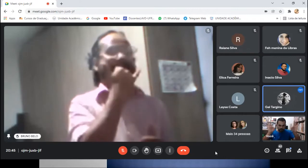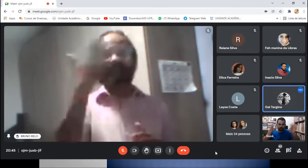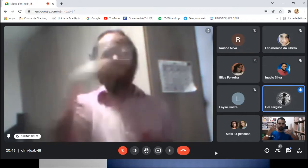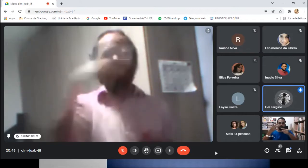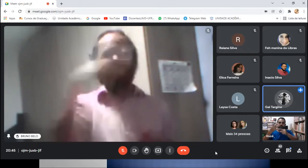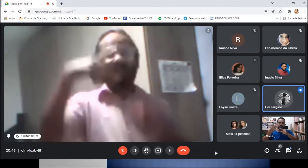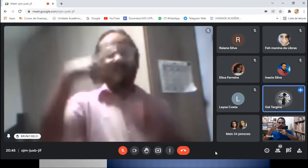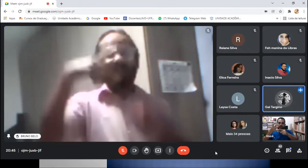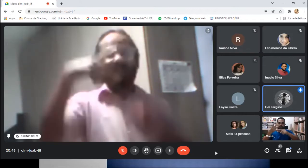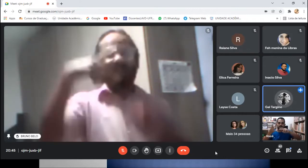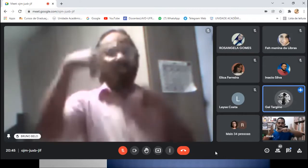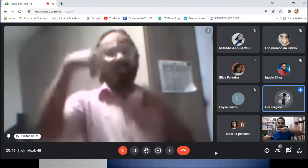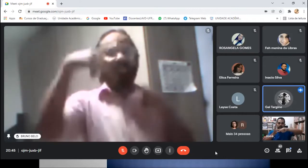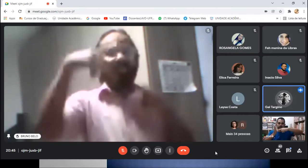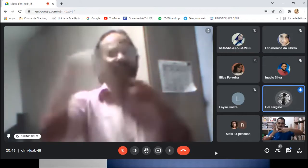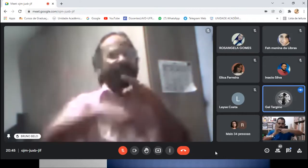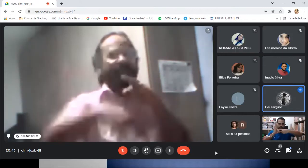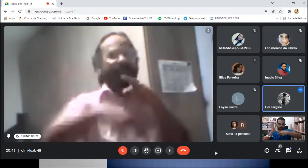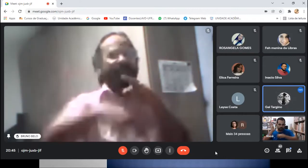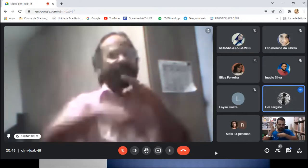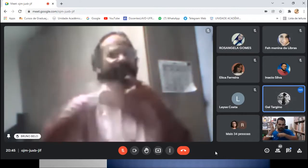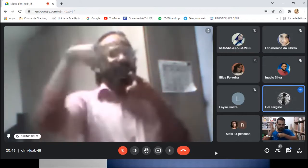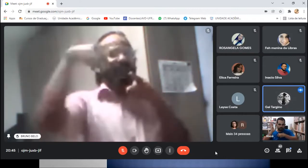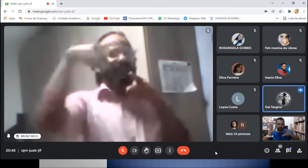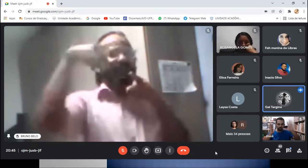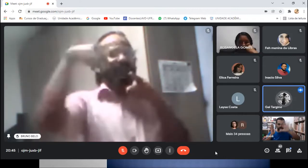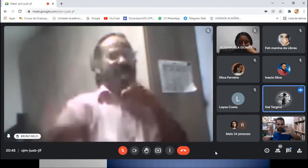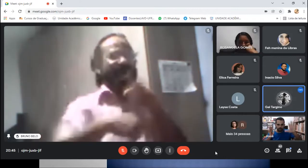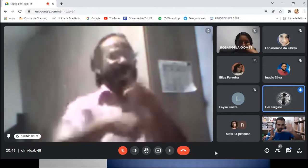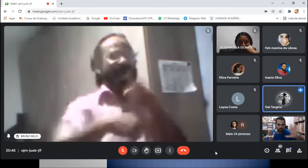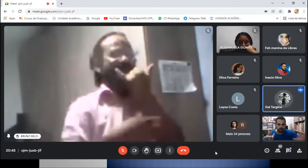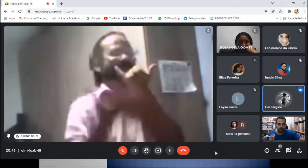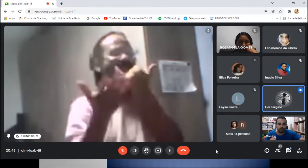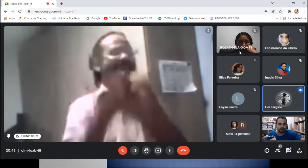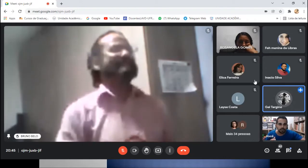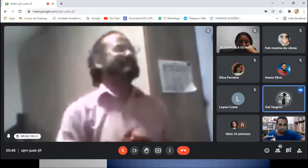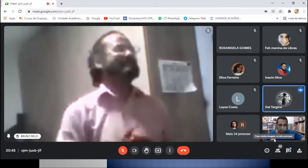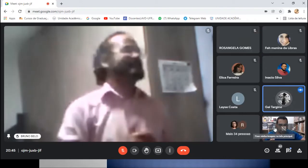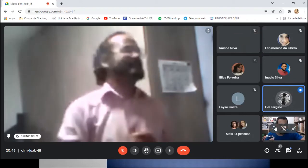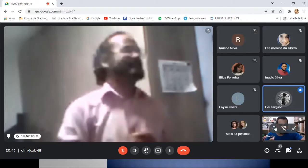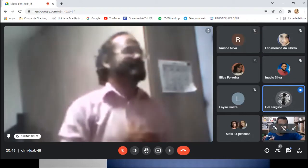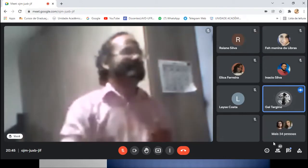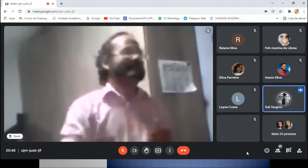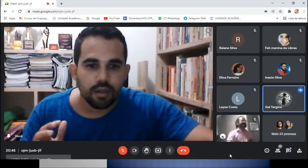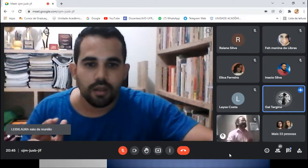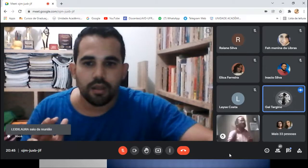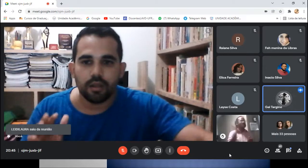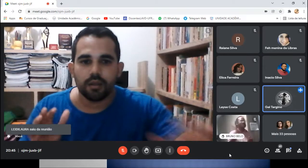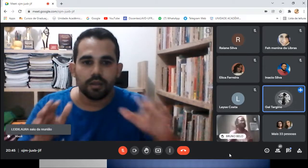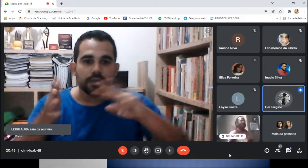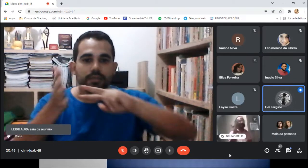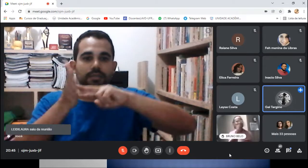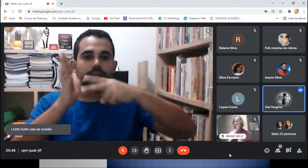Das sintaxes, dos significados, né, dos sentimentos